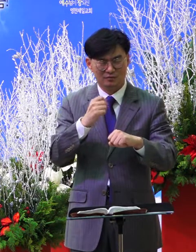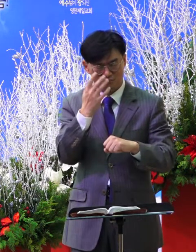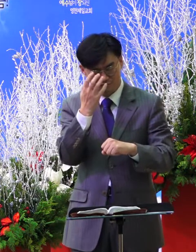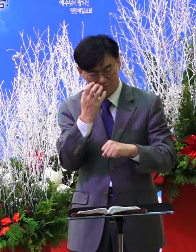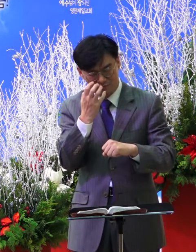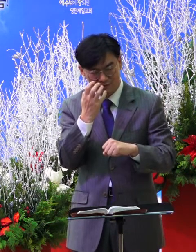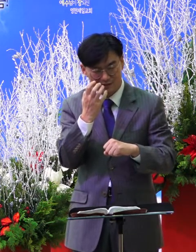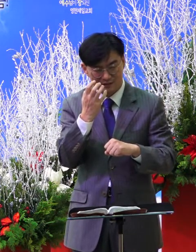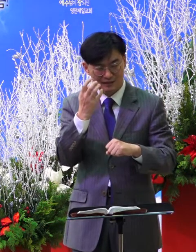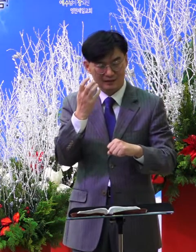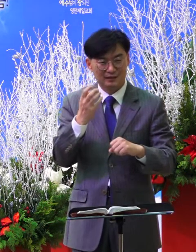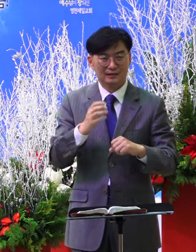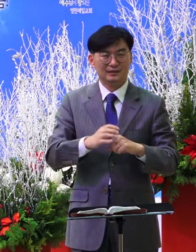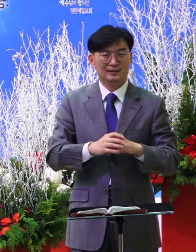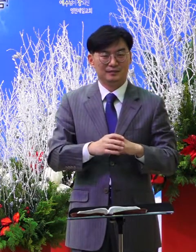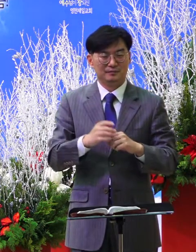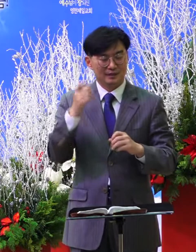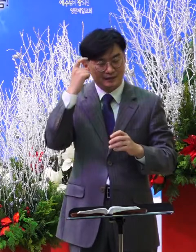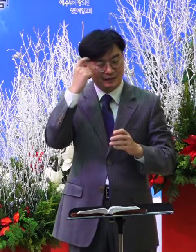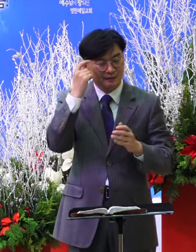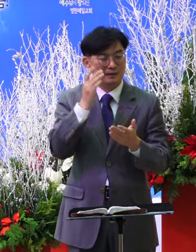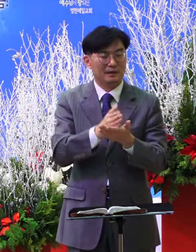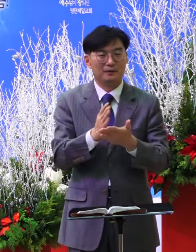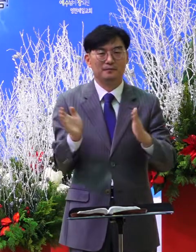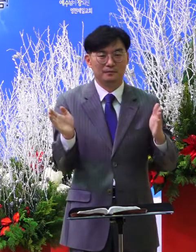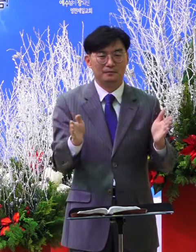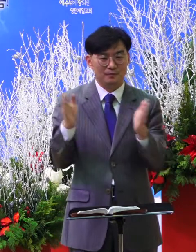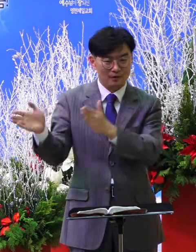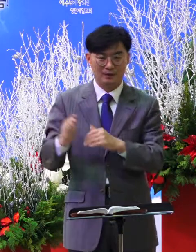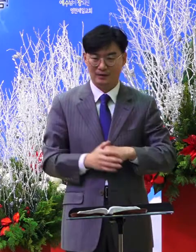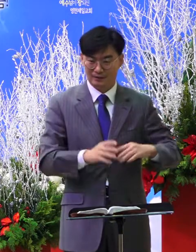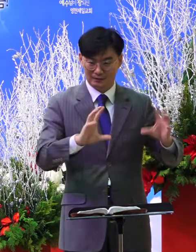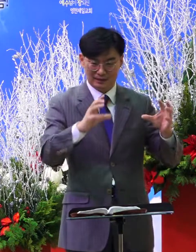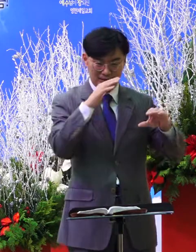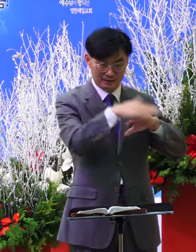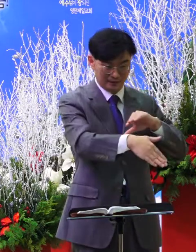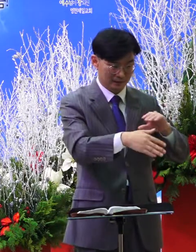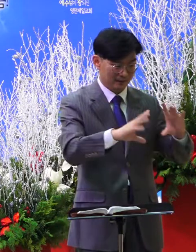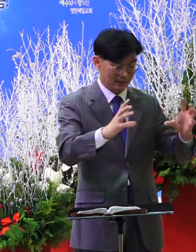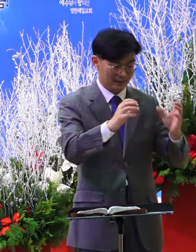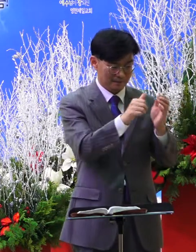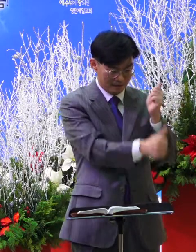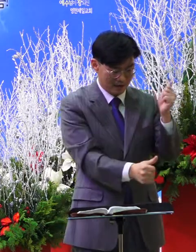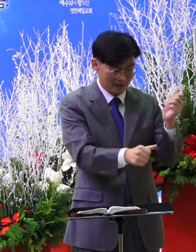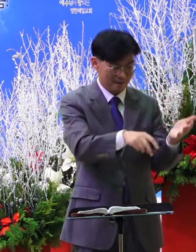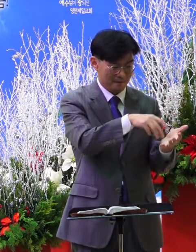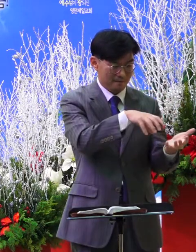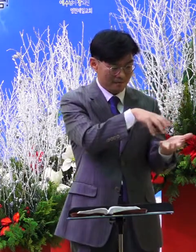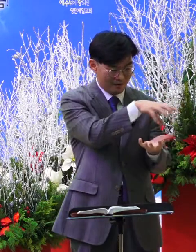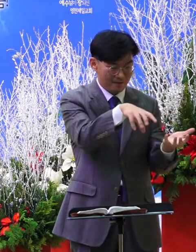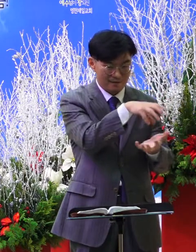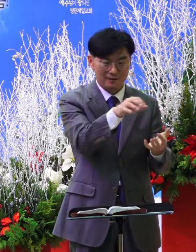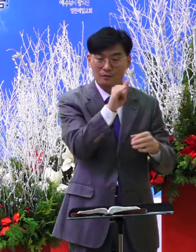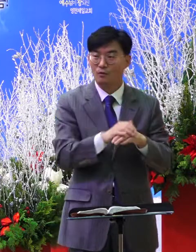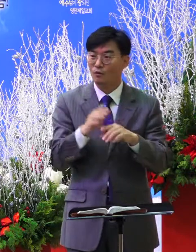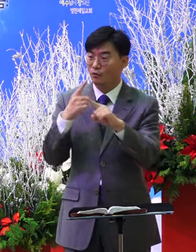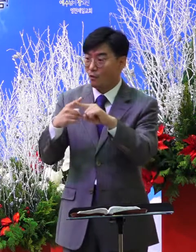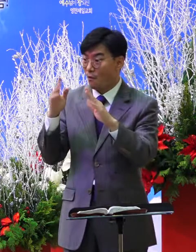세상 사람들은 세상에 빠져 살고 우리같이 교회 나오고 신앙생활 하는 사람들은 세상에 빠지지